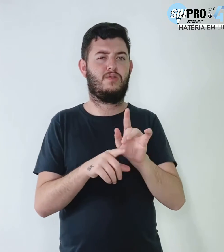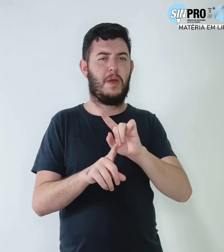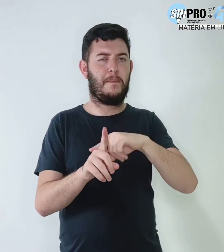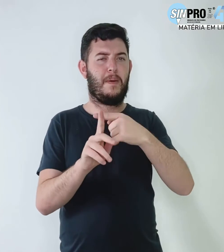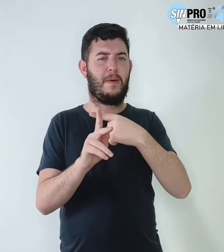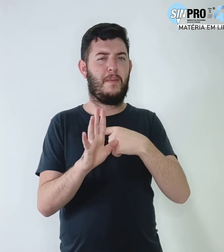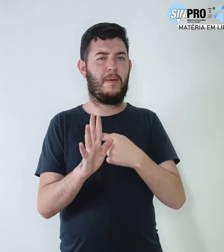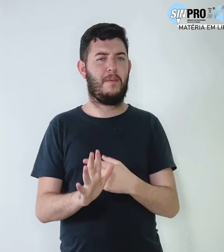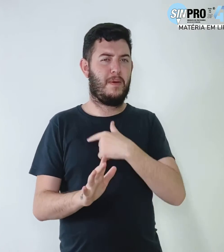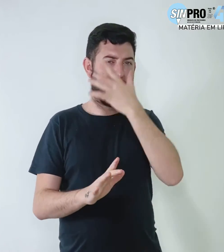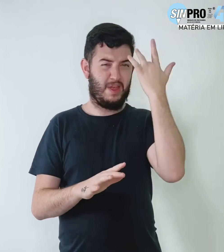do número de casos.